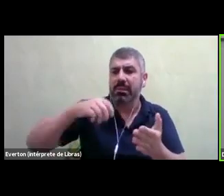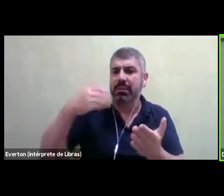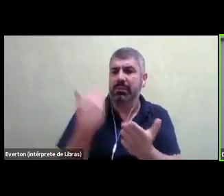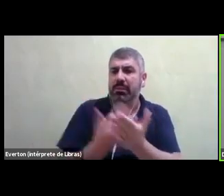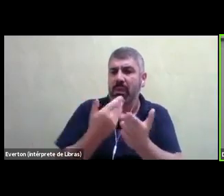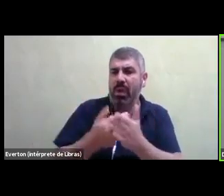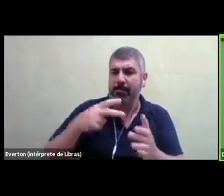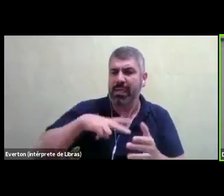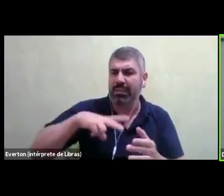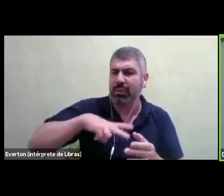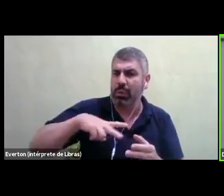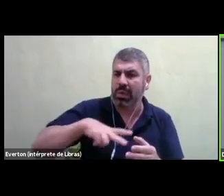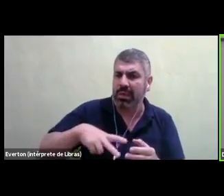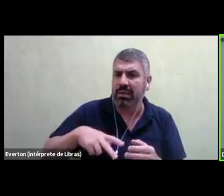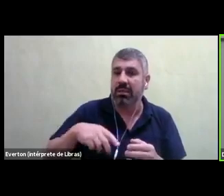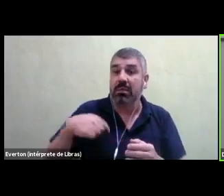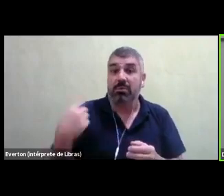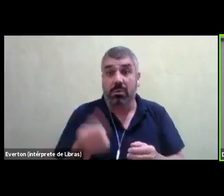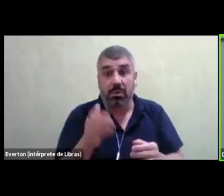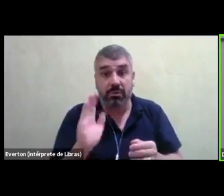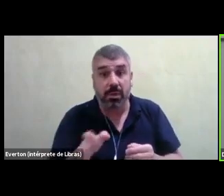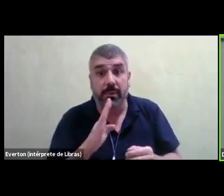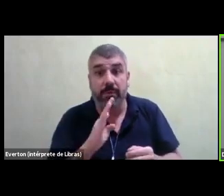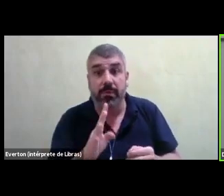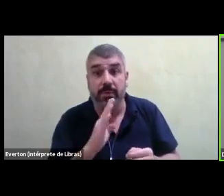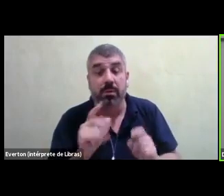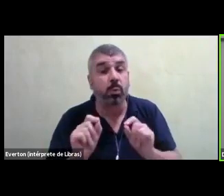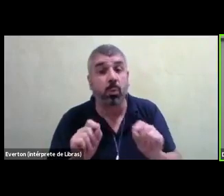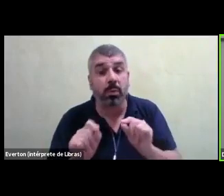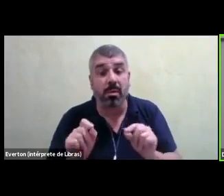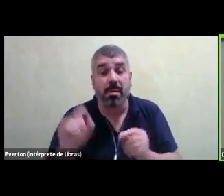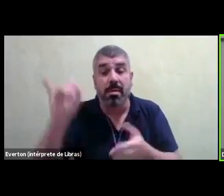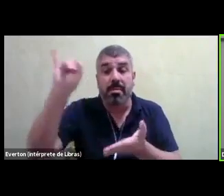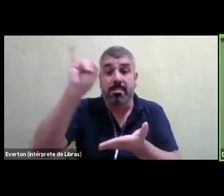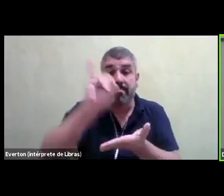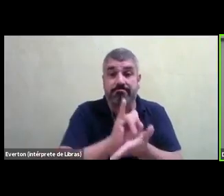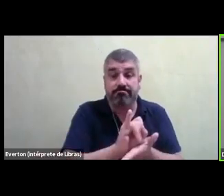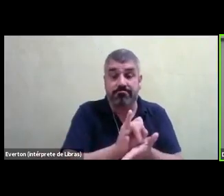particulares, embora nós saibamos que os imigrantes,